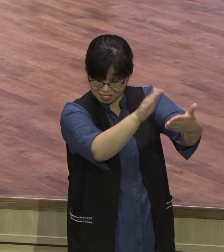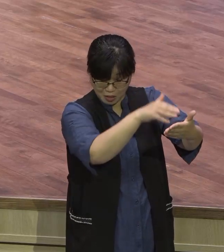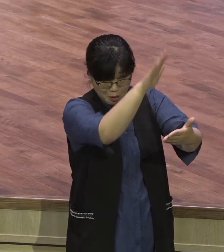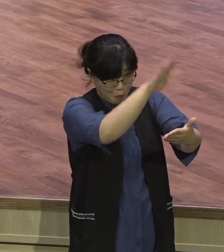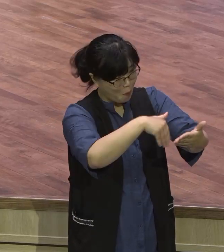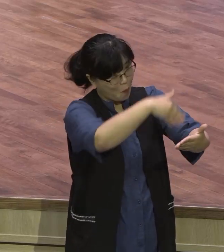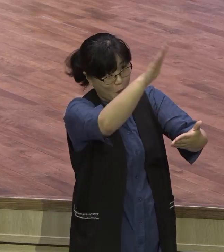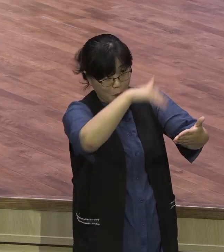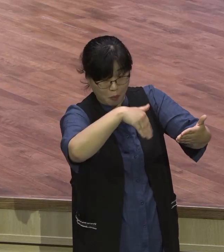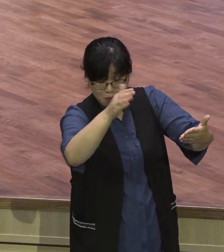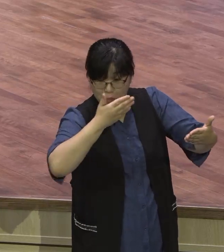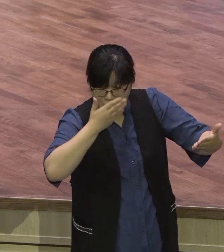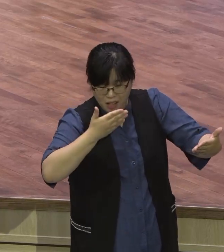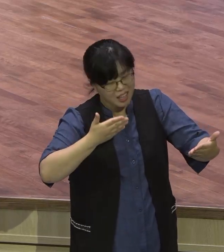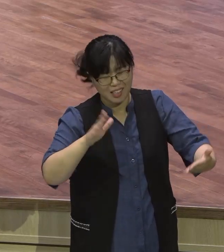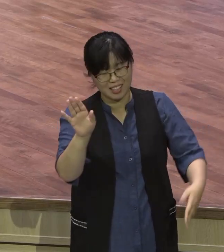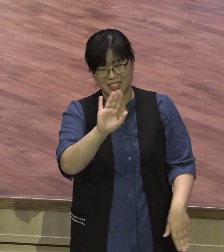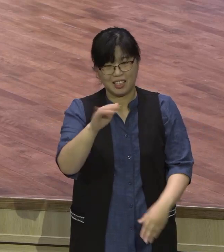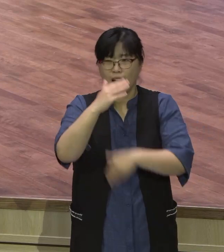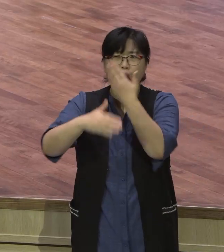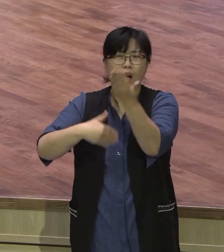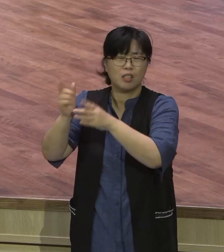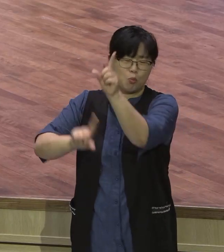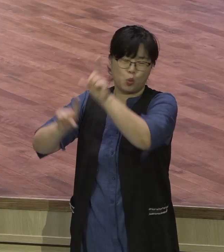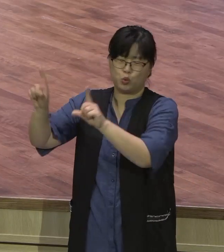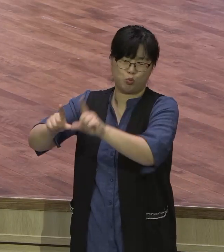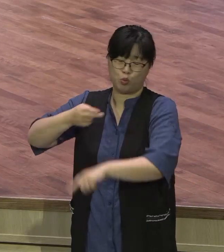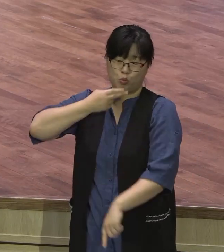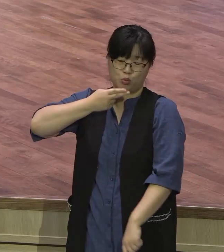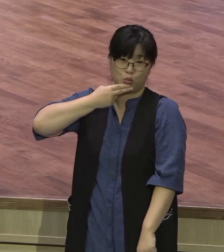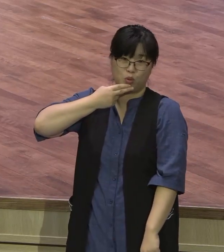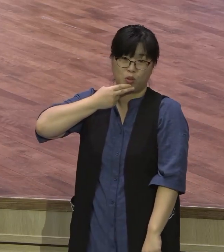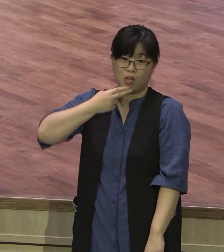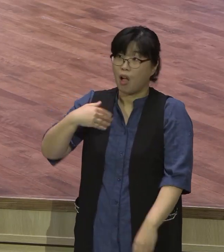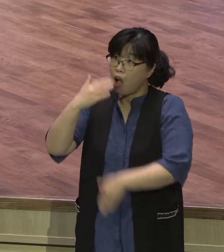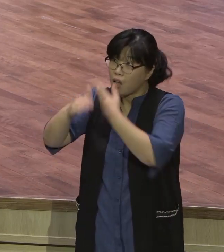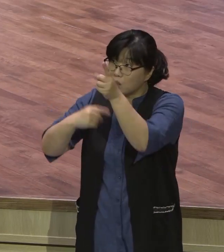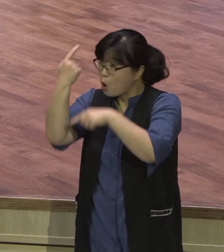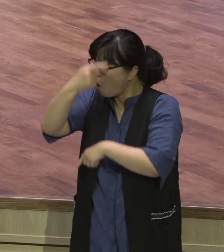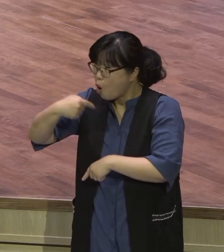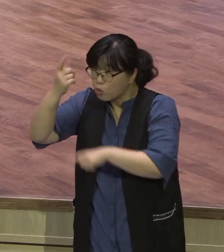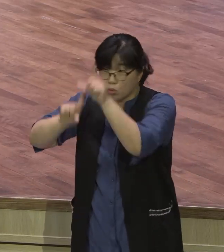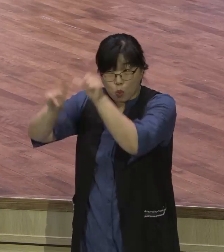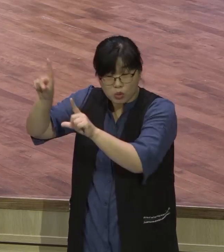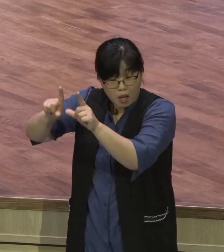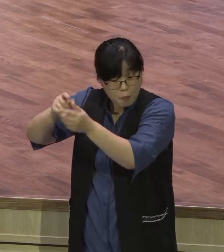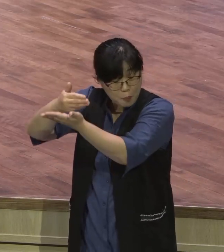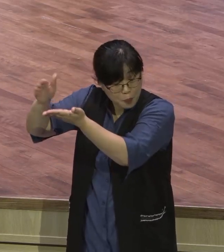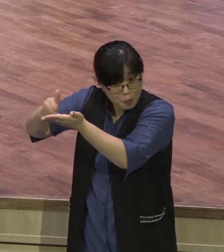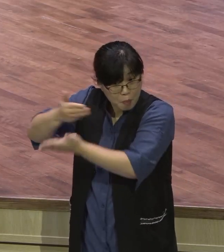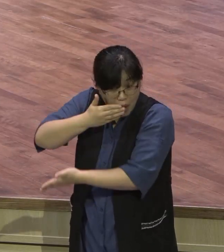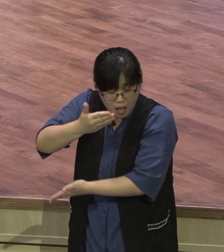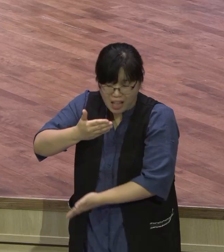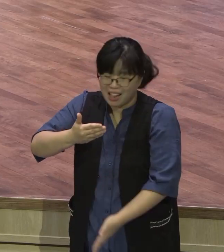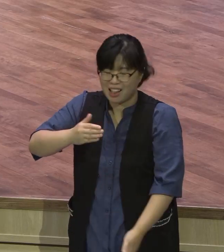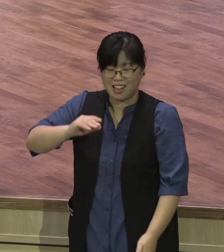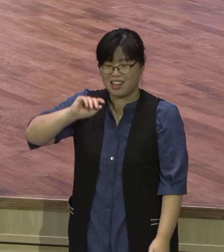진짜 초라해요 아무것도 없어요 아시겠어요 예수님이 누구예요 말씀이에요 말씀